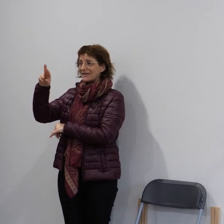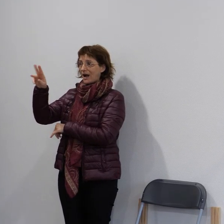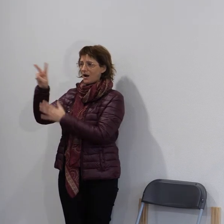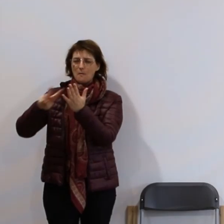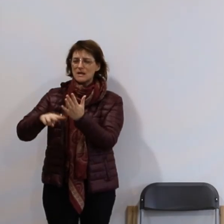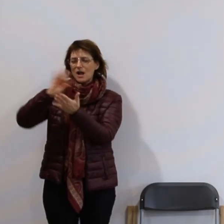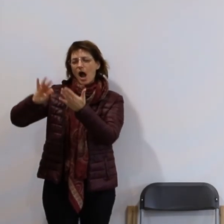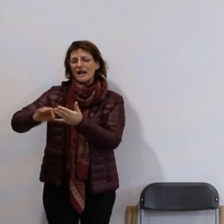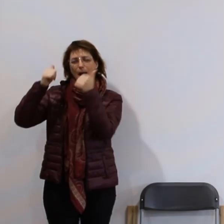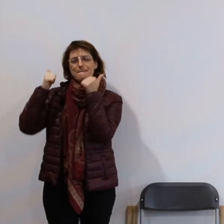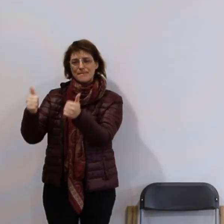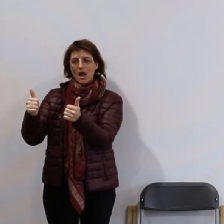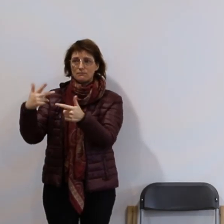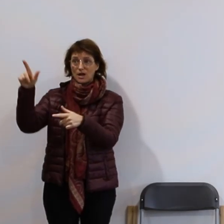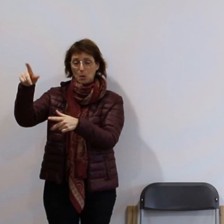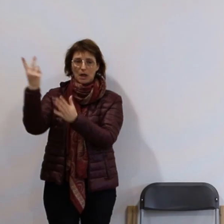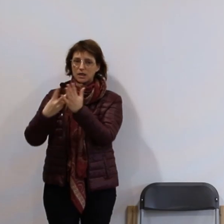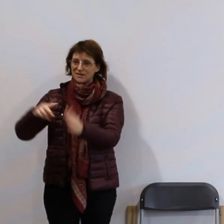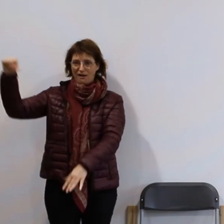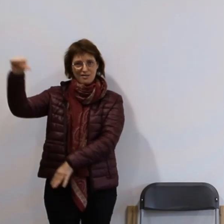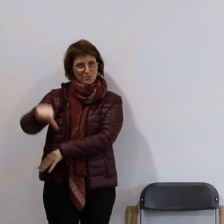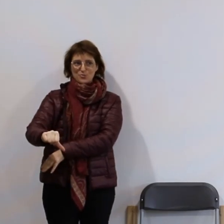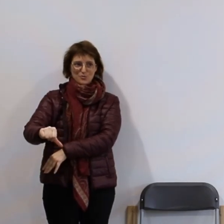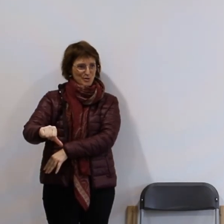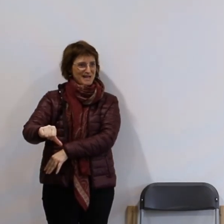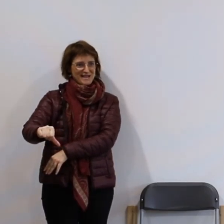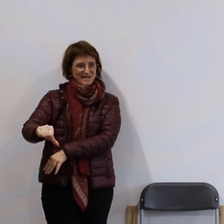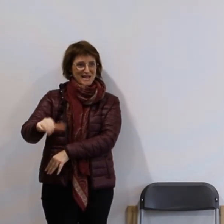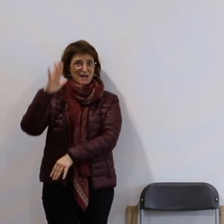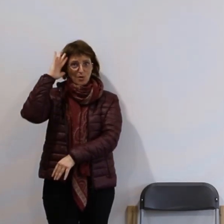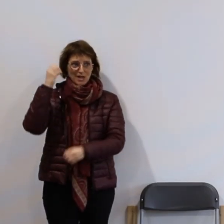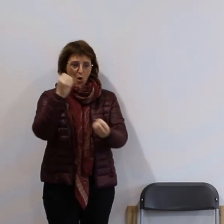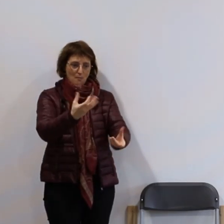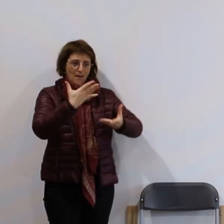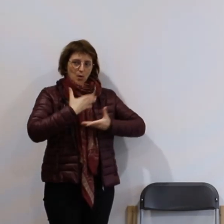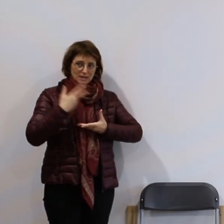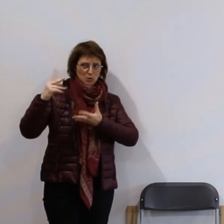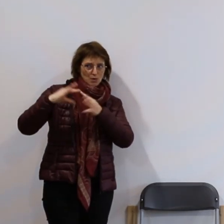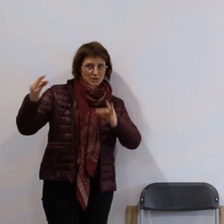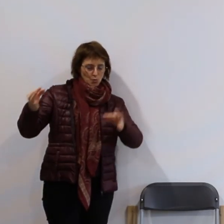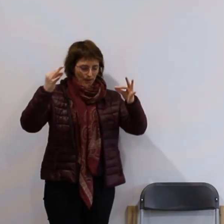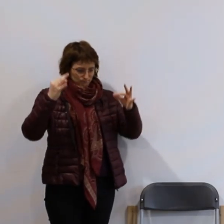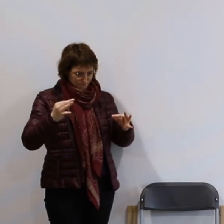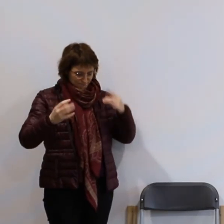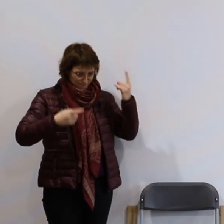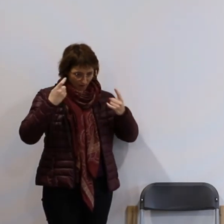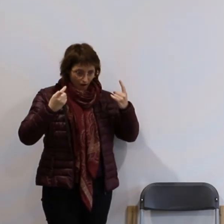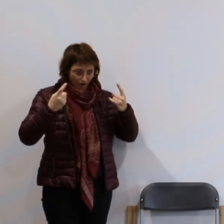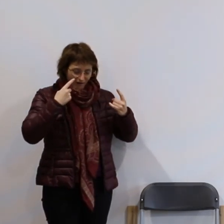nul en dessin. Ah oui. Alors, quand on m'a proposé d'illustrer son histoire, évidemment, elle m'a beaucoup